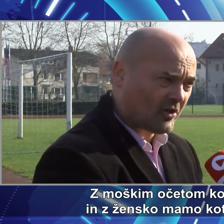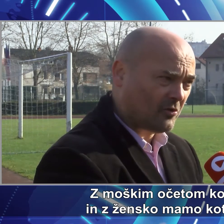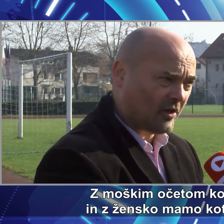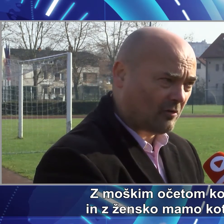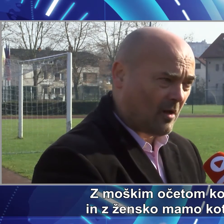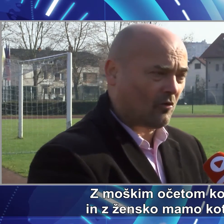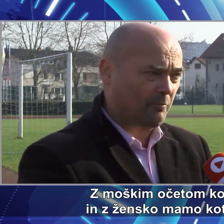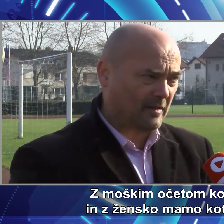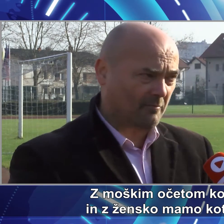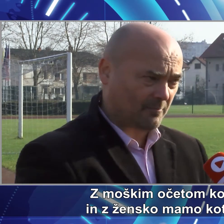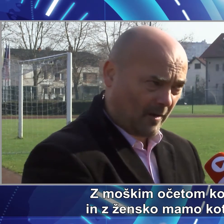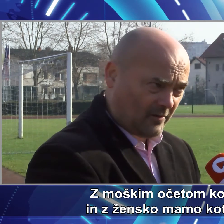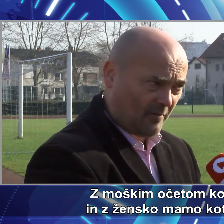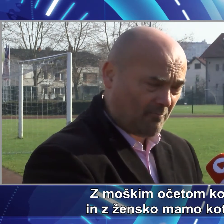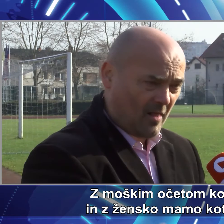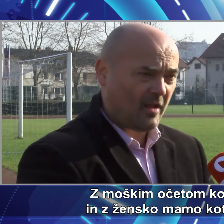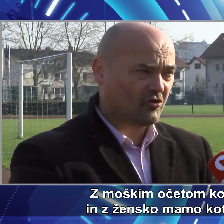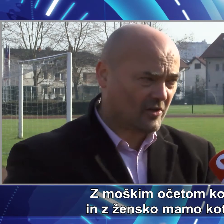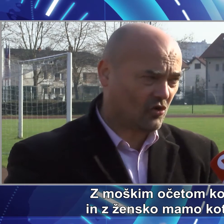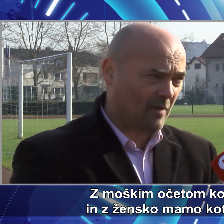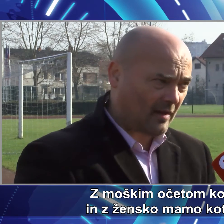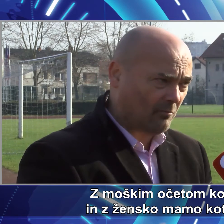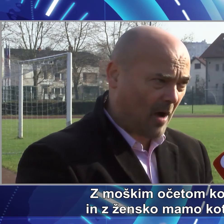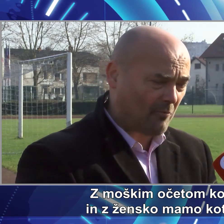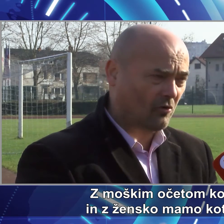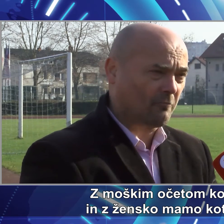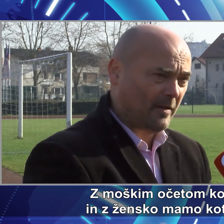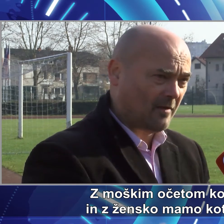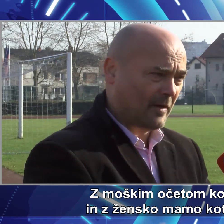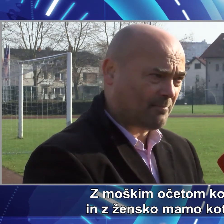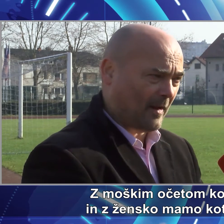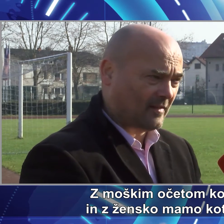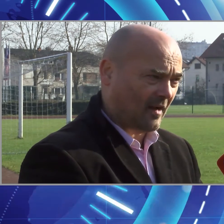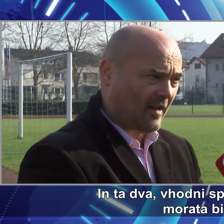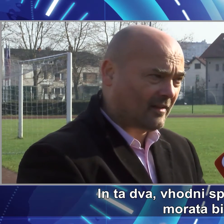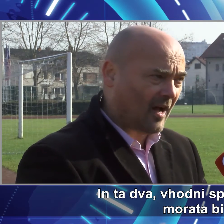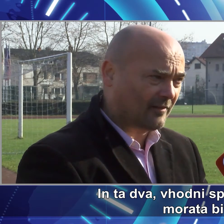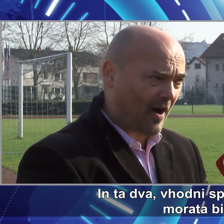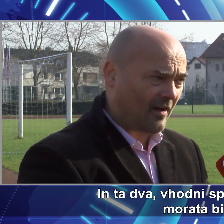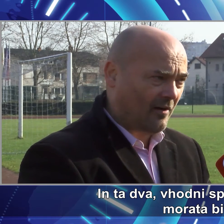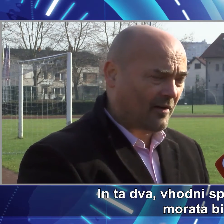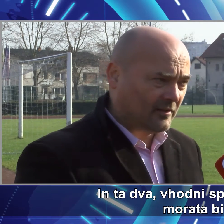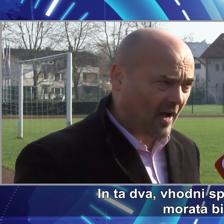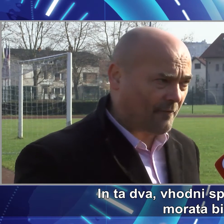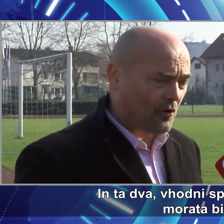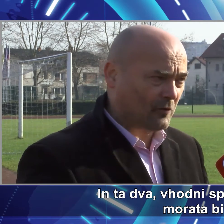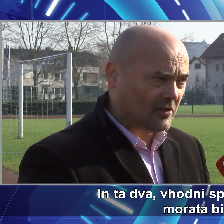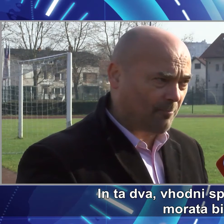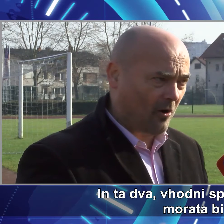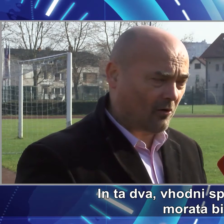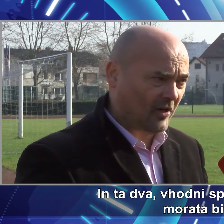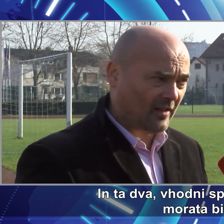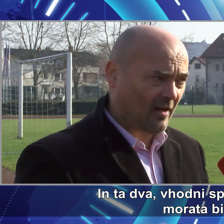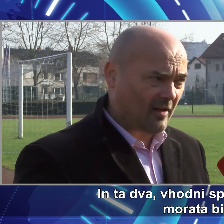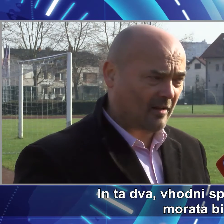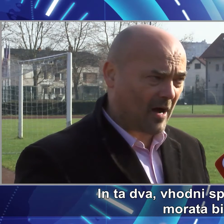Z moškim očetom kot bitjem s penisem in žensko mamo kot bitjem brez penisa. In ta dva, ta vhodni